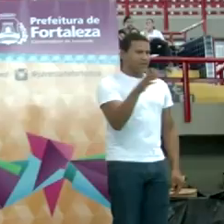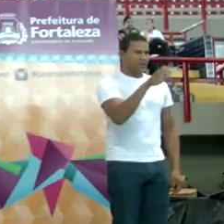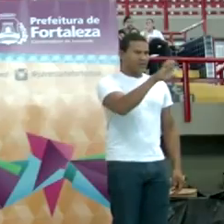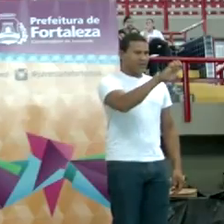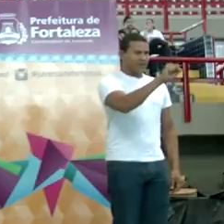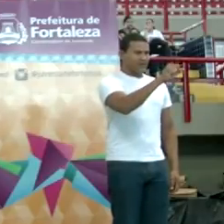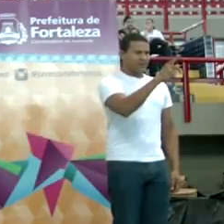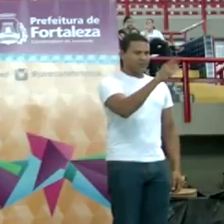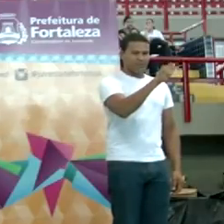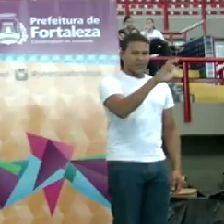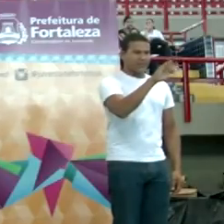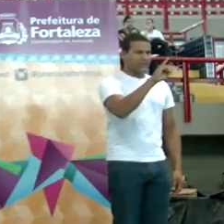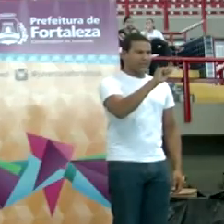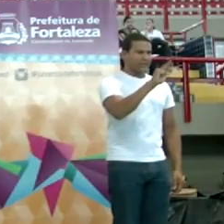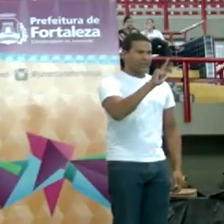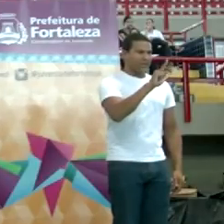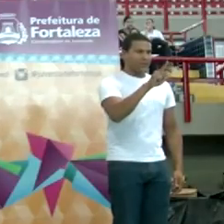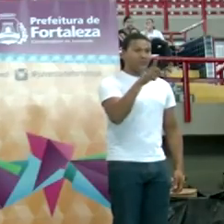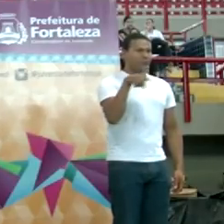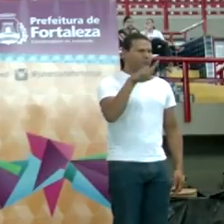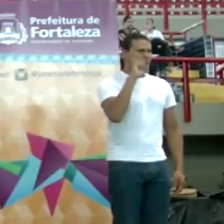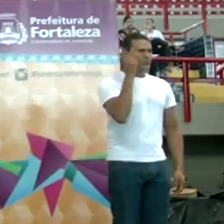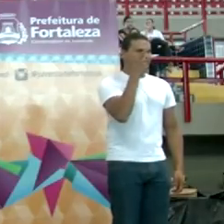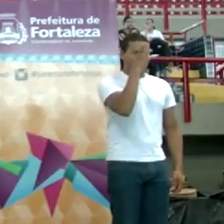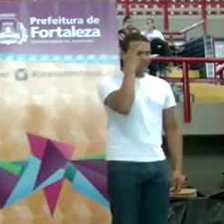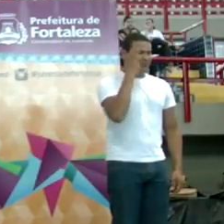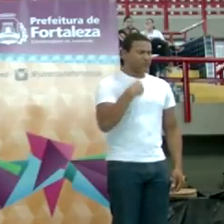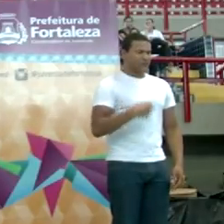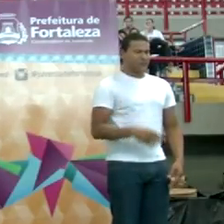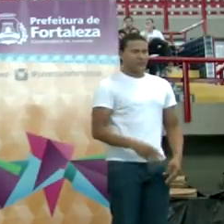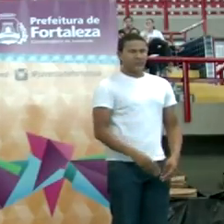Pense, negócio bom.